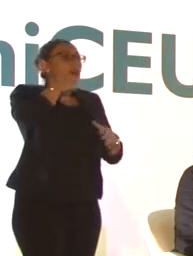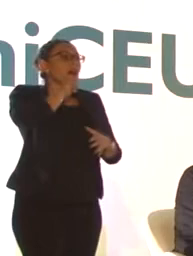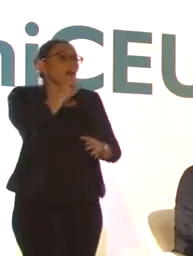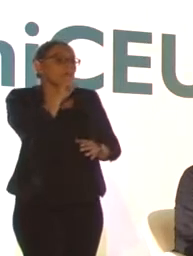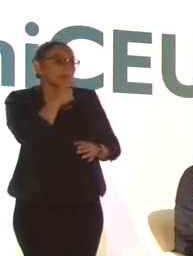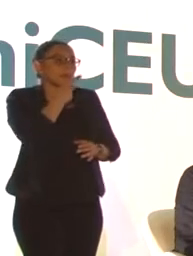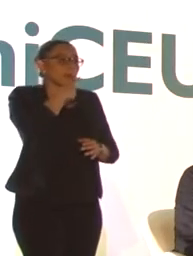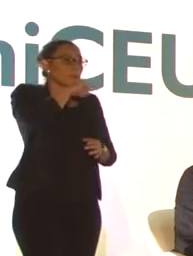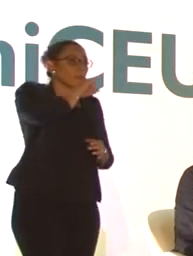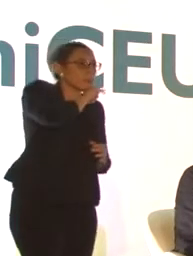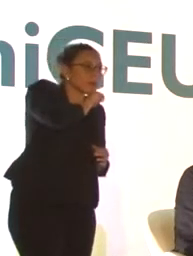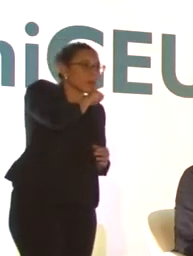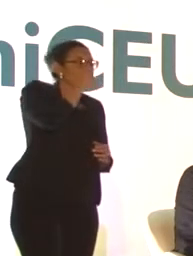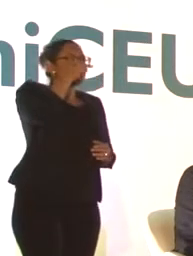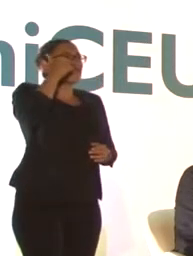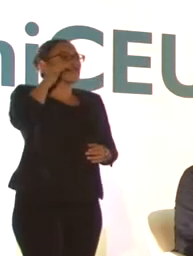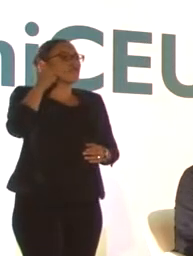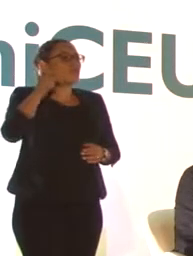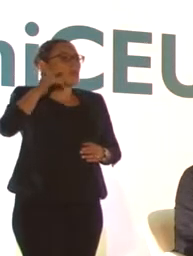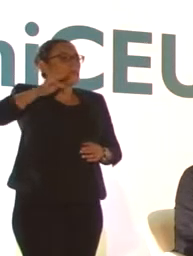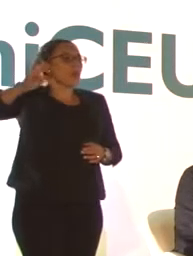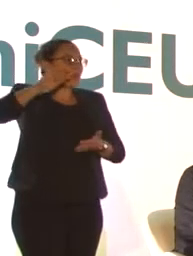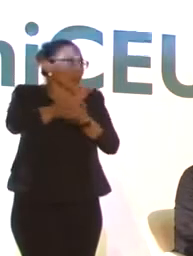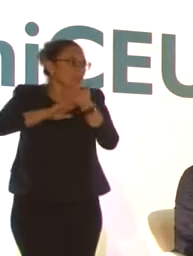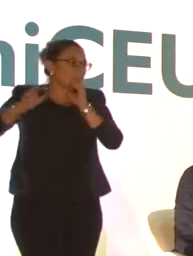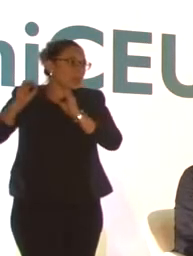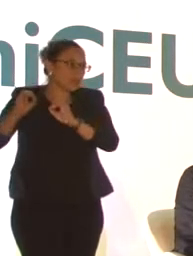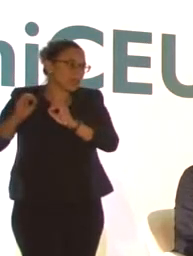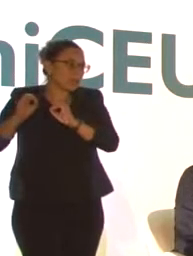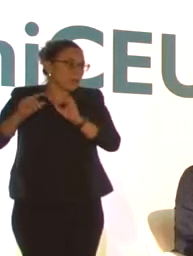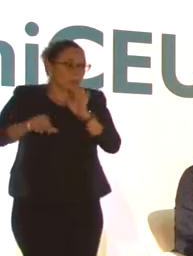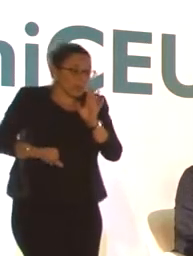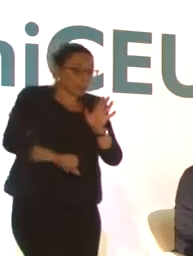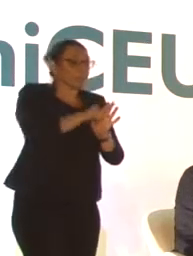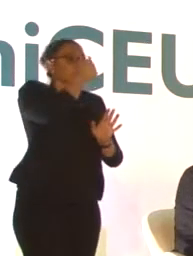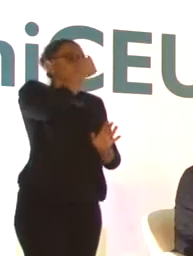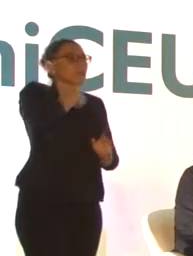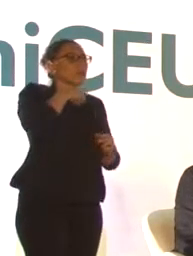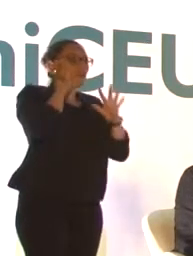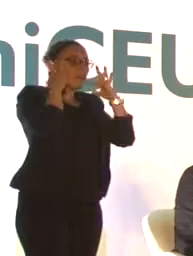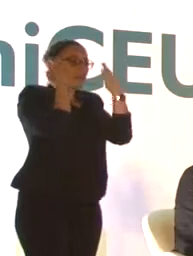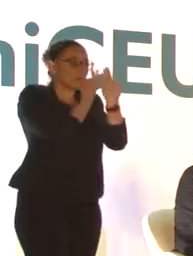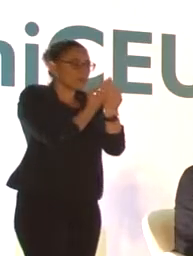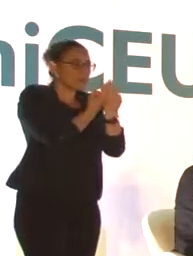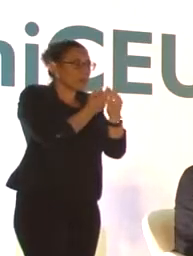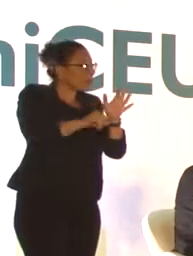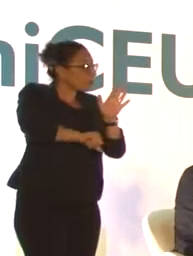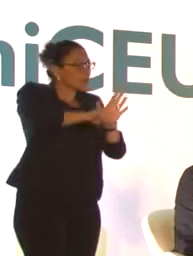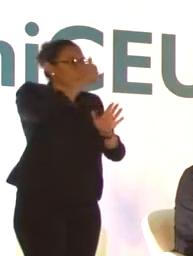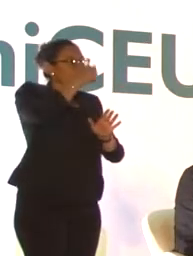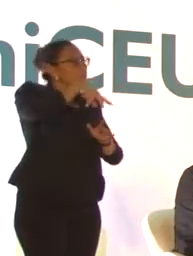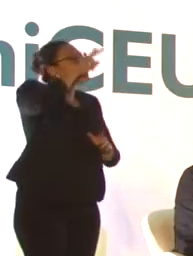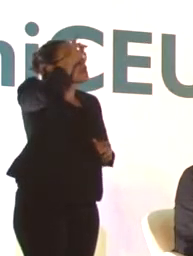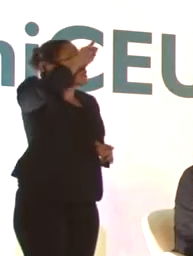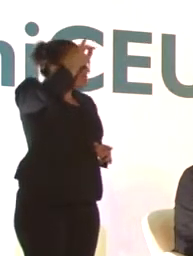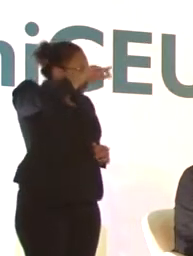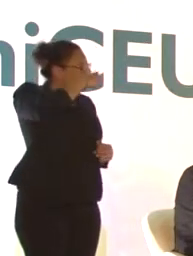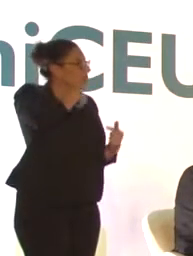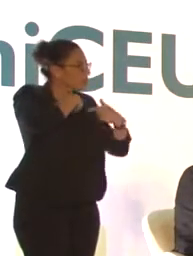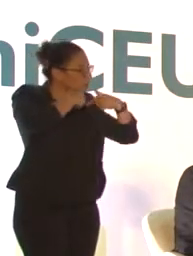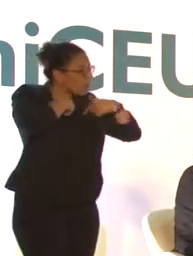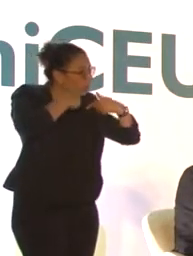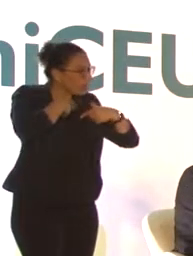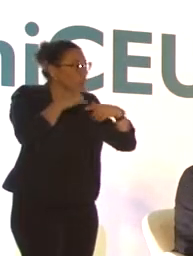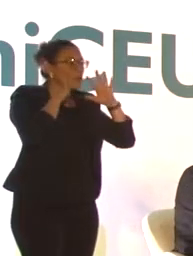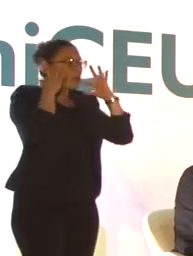uma universidade, sabem o que significa isso. Eu me lembro, prefeito, na minha casa, eu fui o primeiro da minha família toda a ter uma